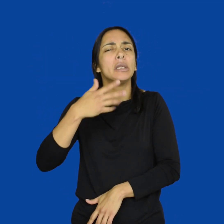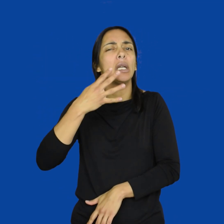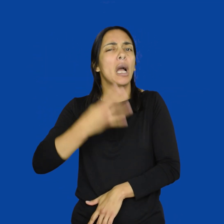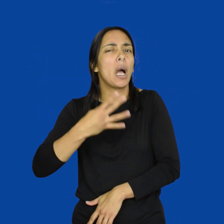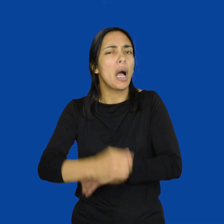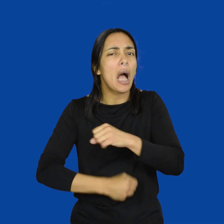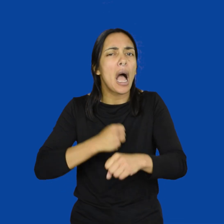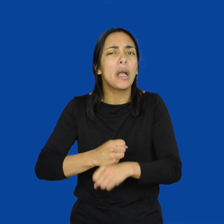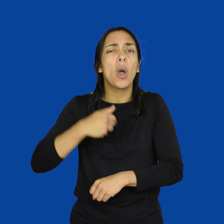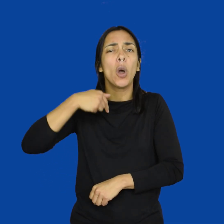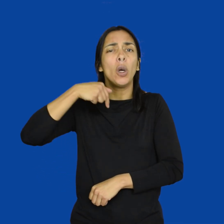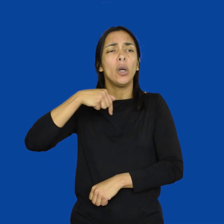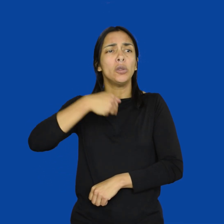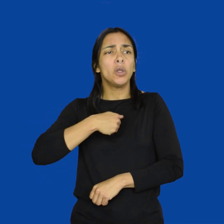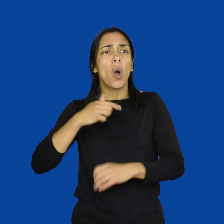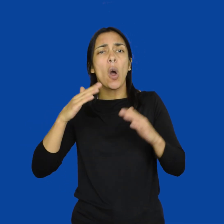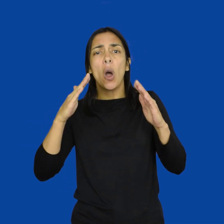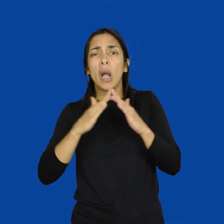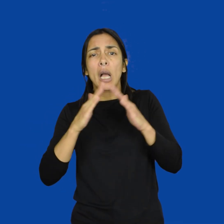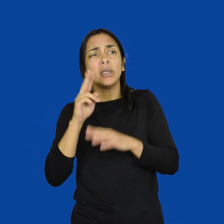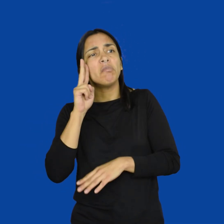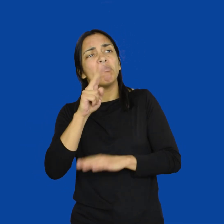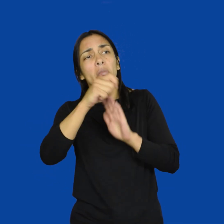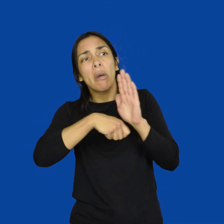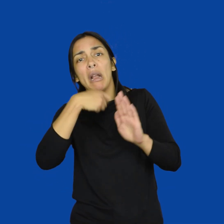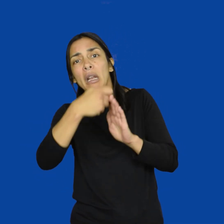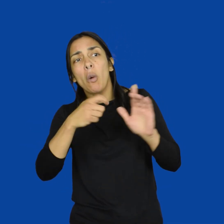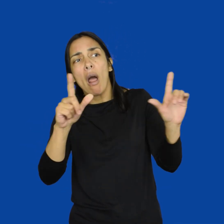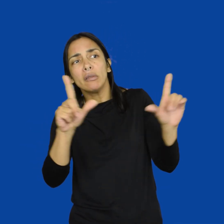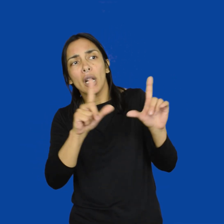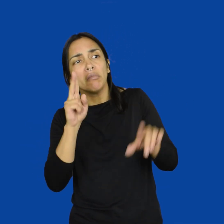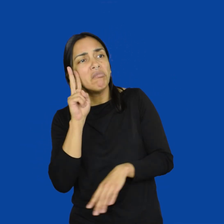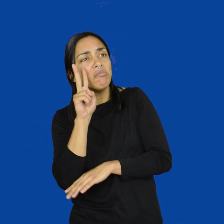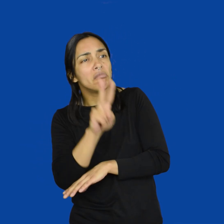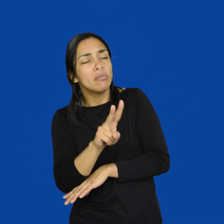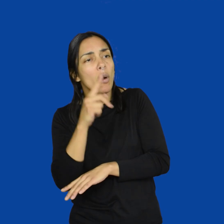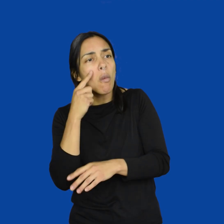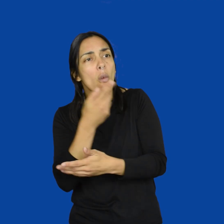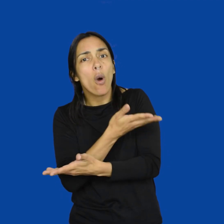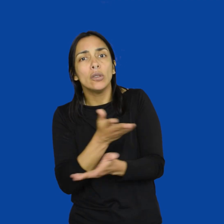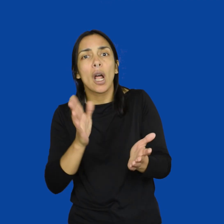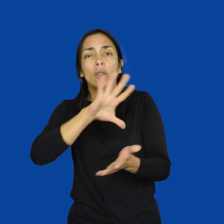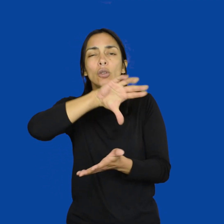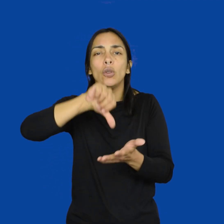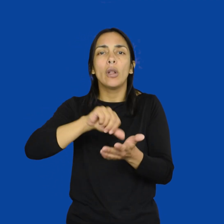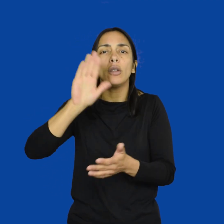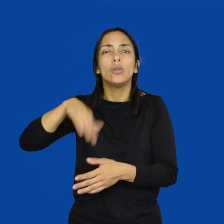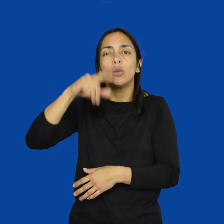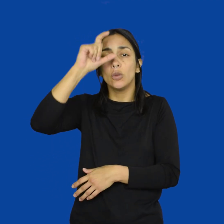Tengo una imagen de cuando tenía 13 o 14 años, yo en mi casa mirando una película que pasaban en la